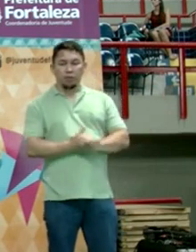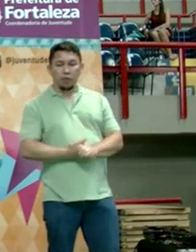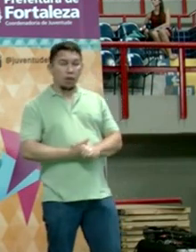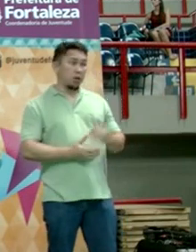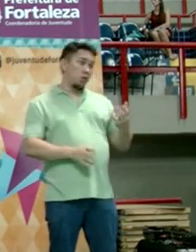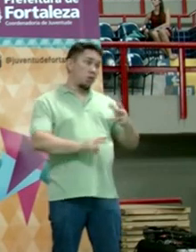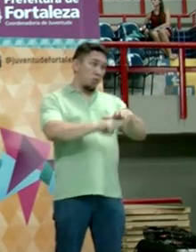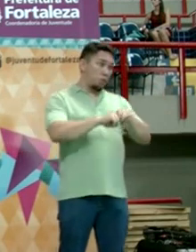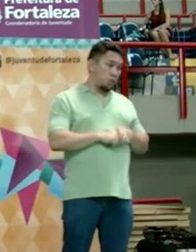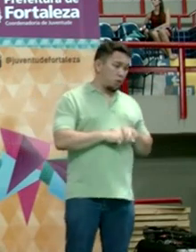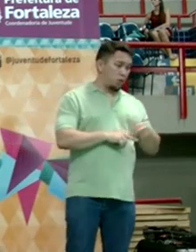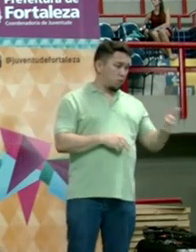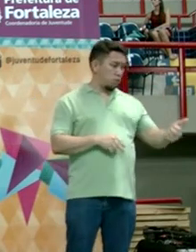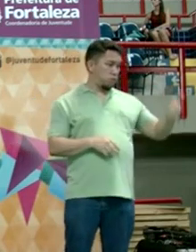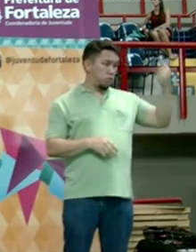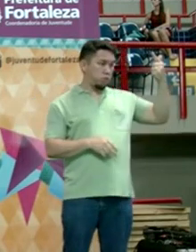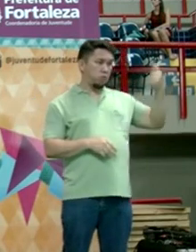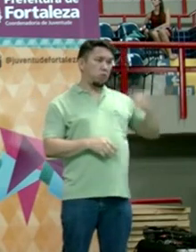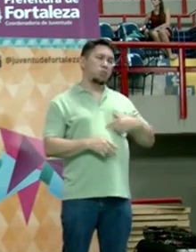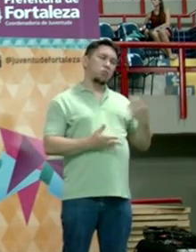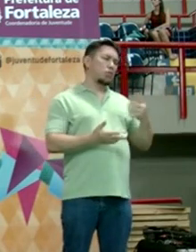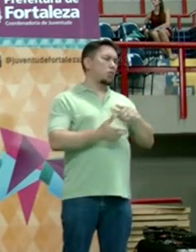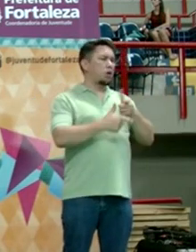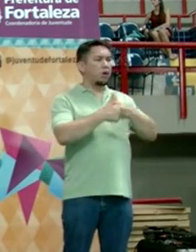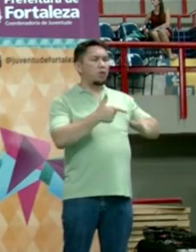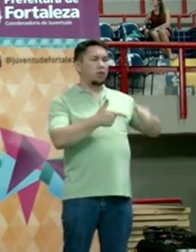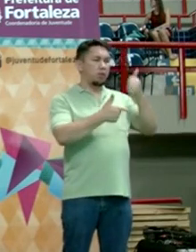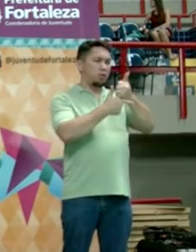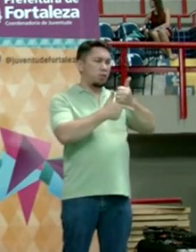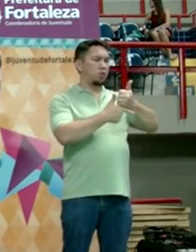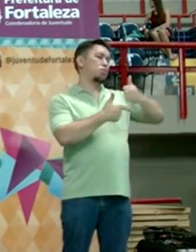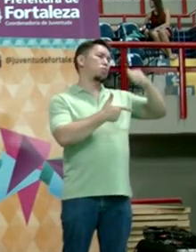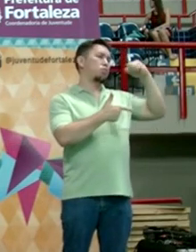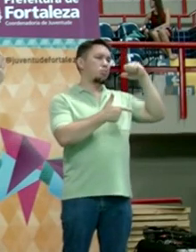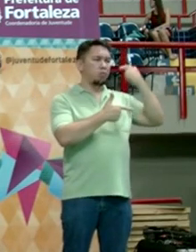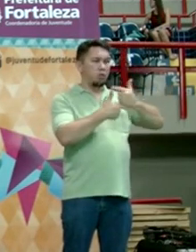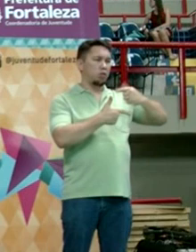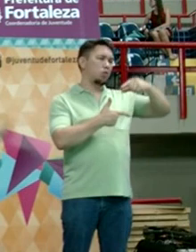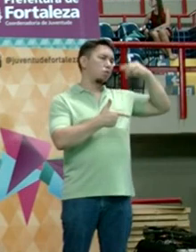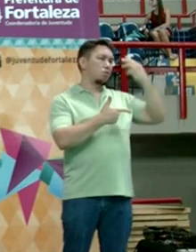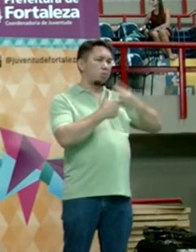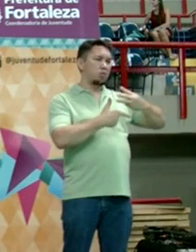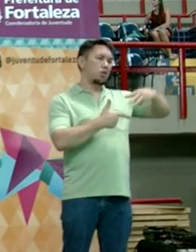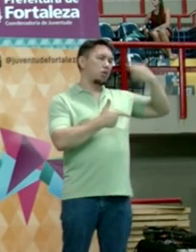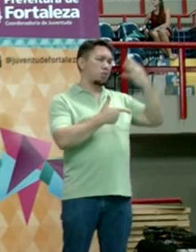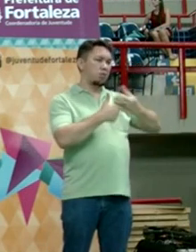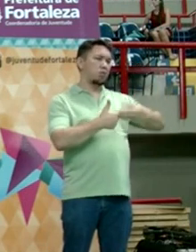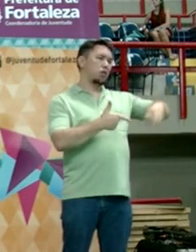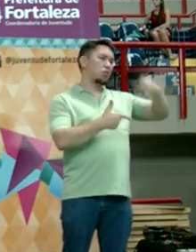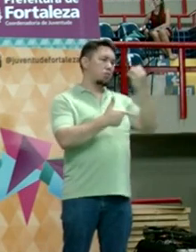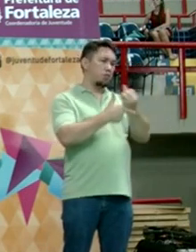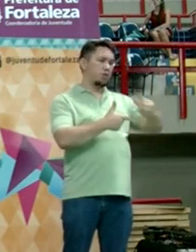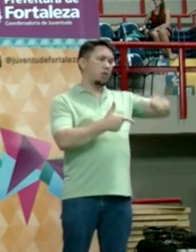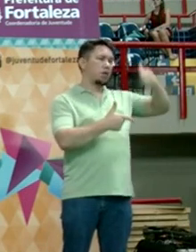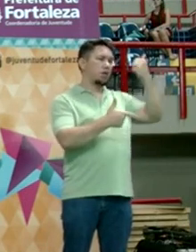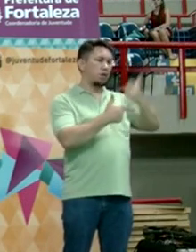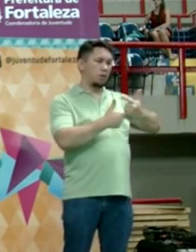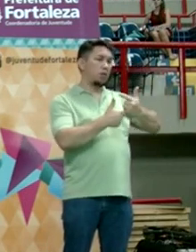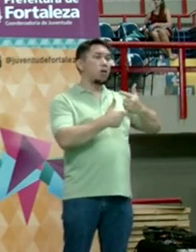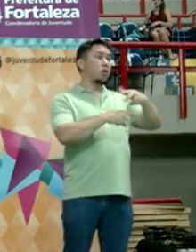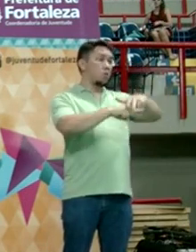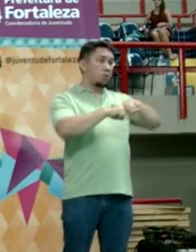então o 12 é um número que é divisível por 1, por 2, por 3, por 4, por 6 e por 12. Por isso que ele